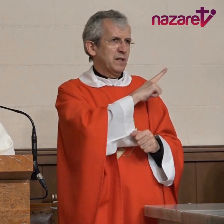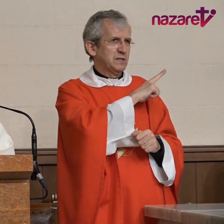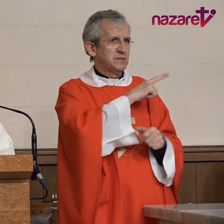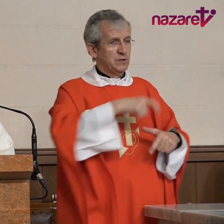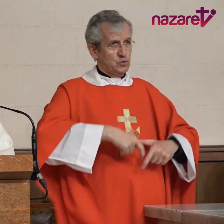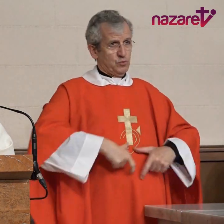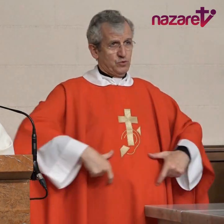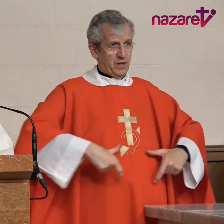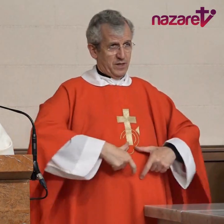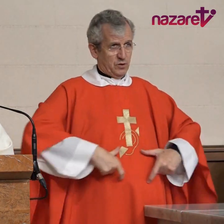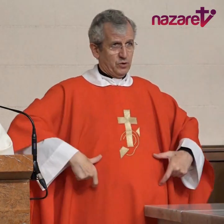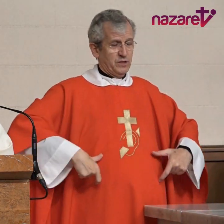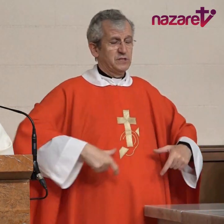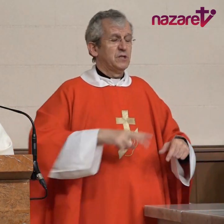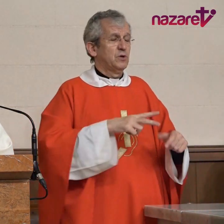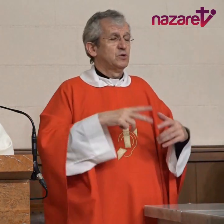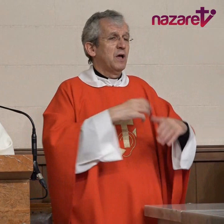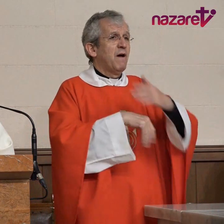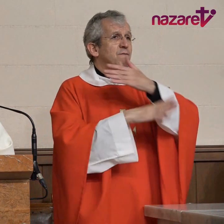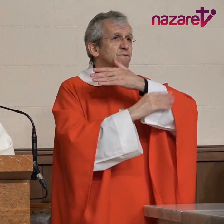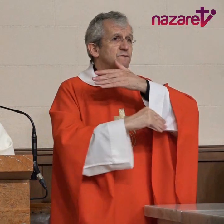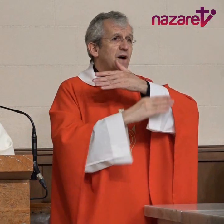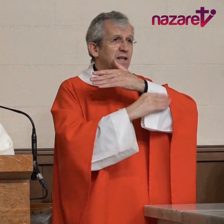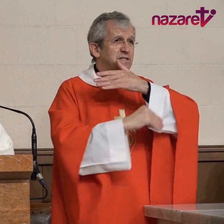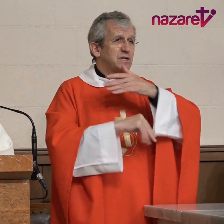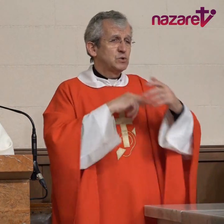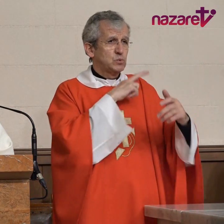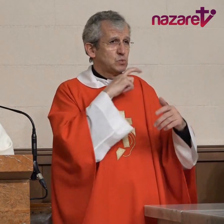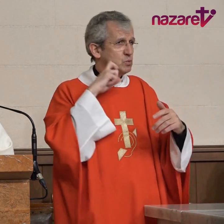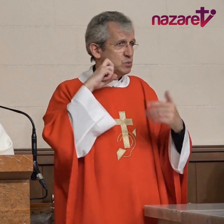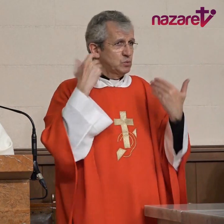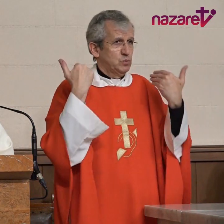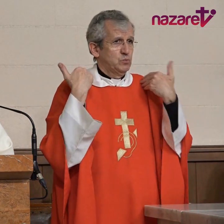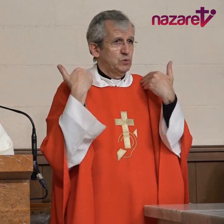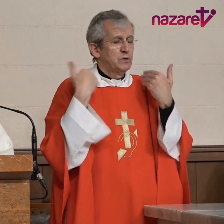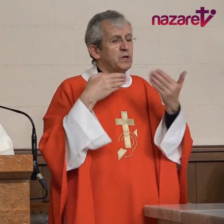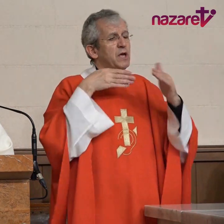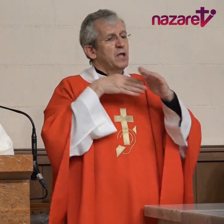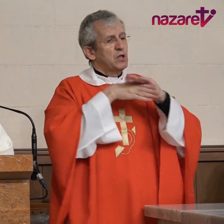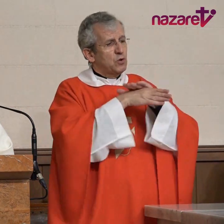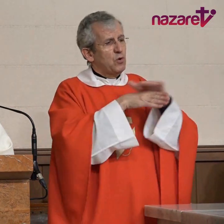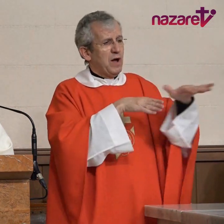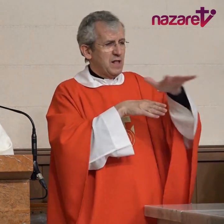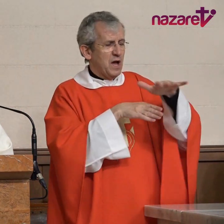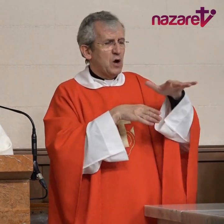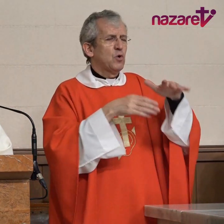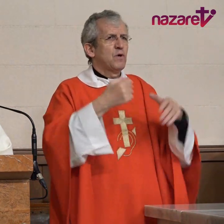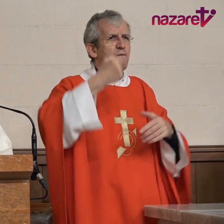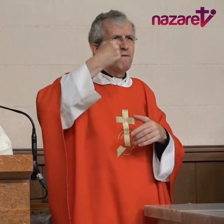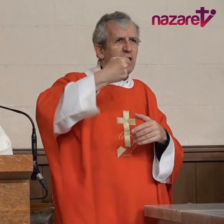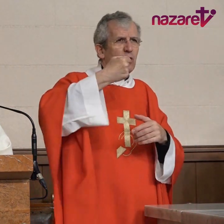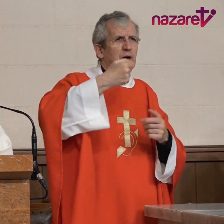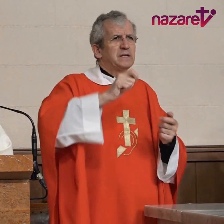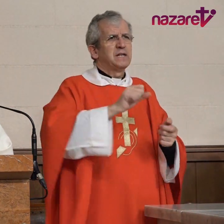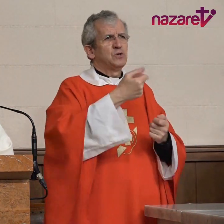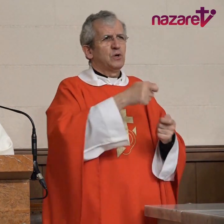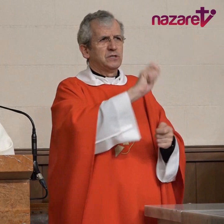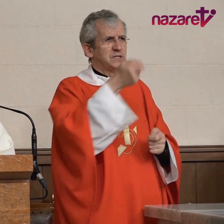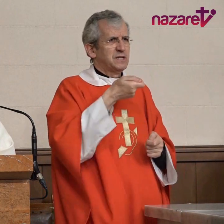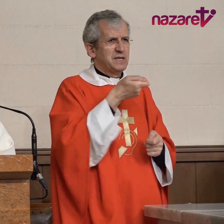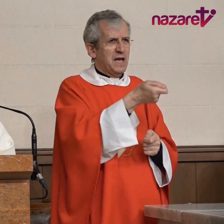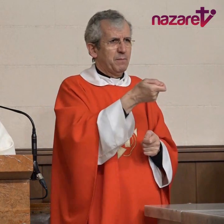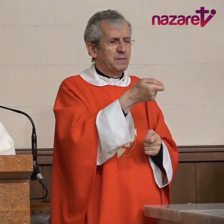los sumos sacerdotes y de los fariseos, entró allá con faroles, antorchas y armas.